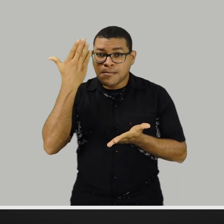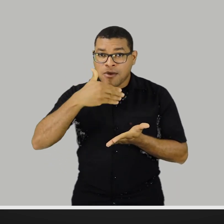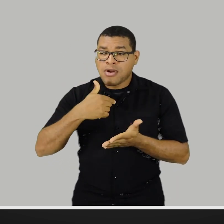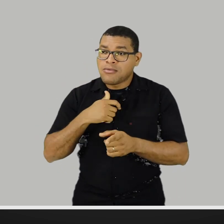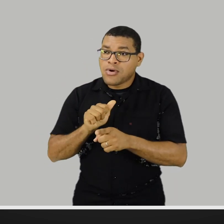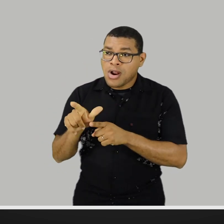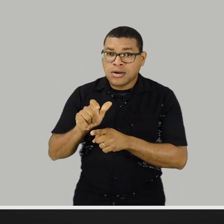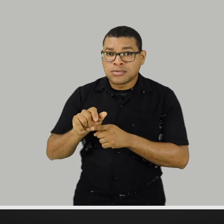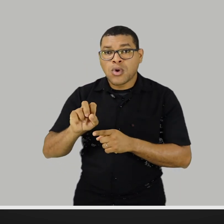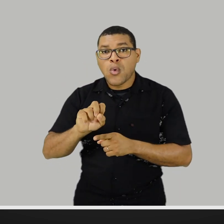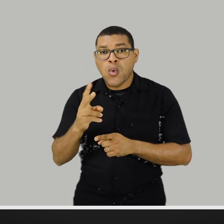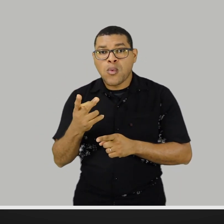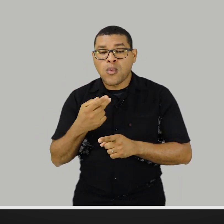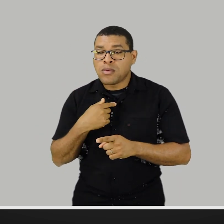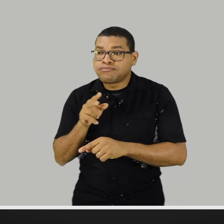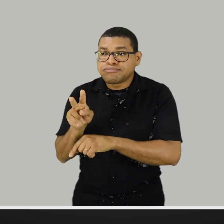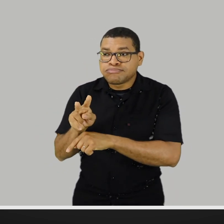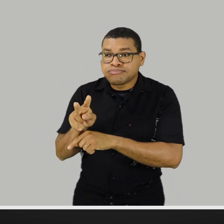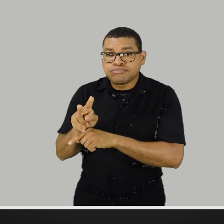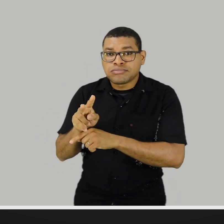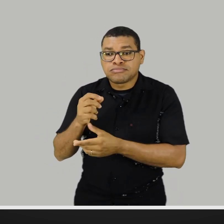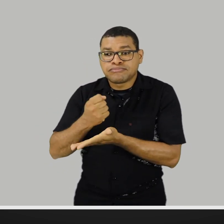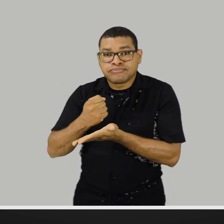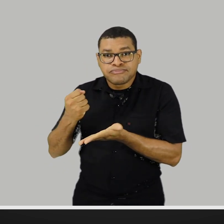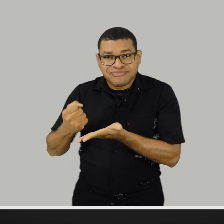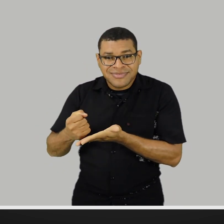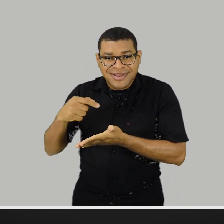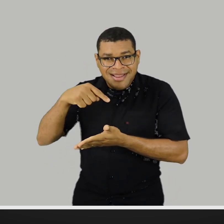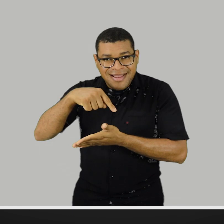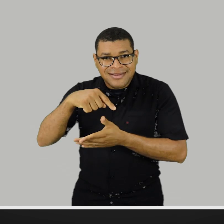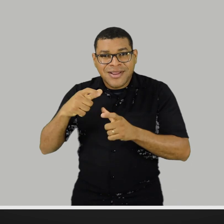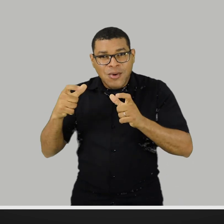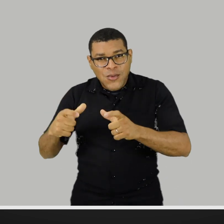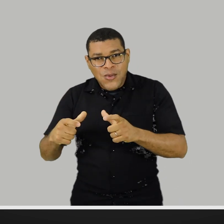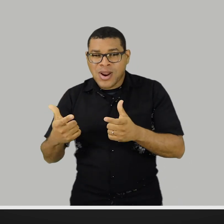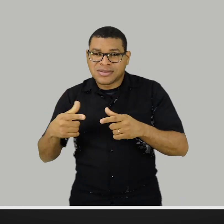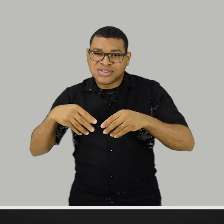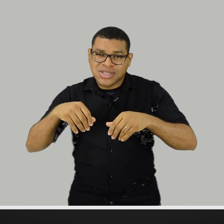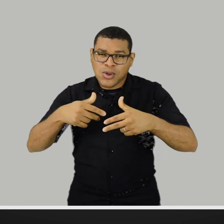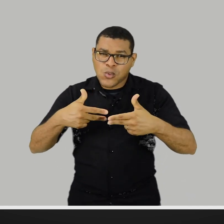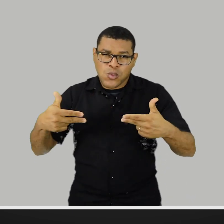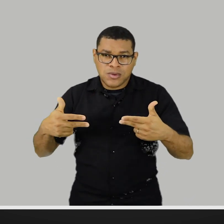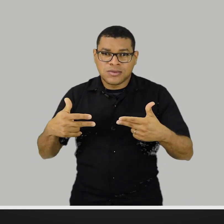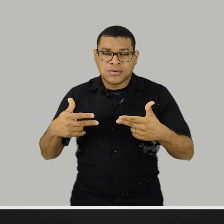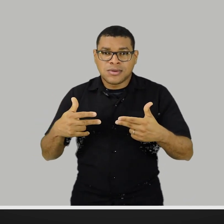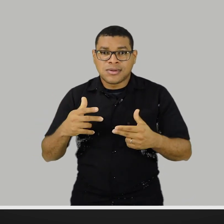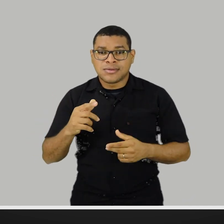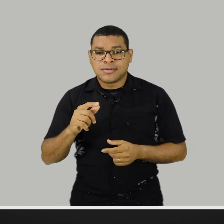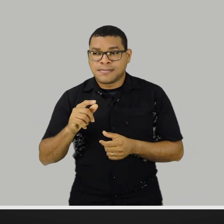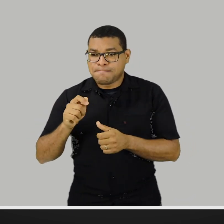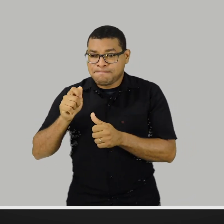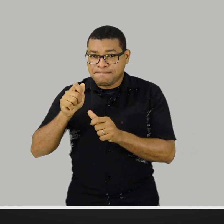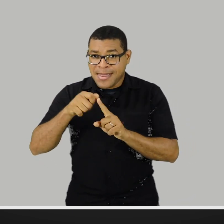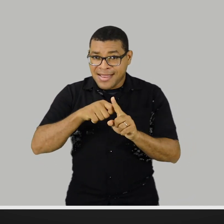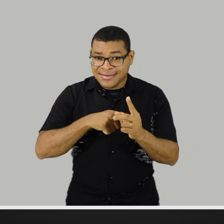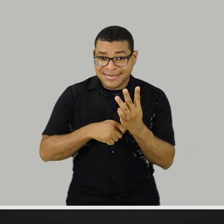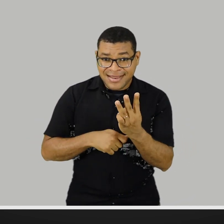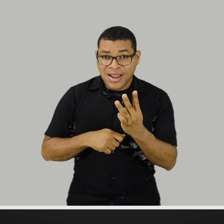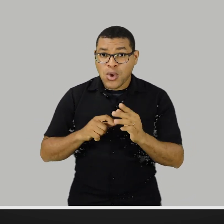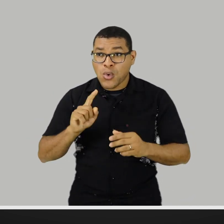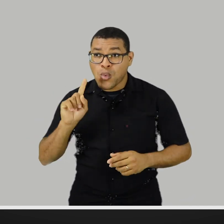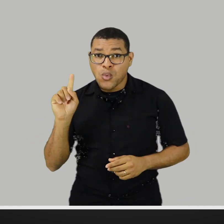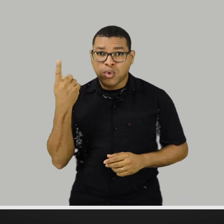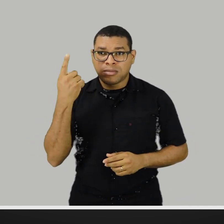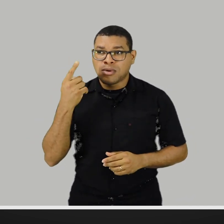registrado em cartório acompanhado dos três últimos comprovantes de recebimentos candidato ao membro da